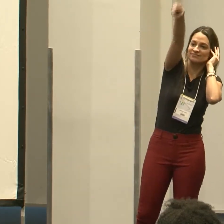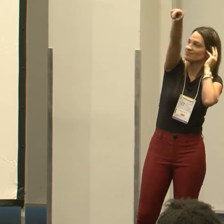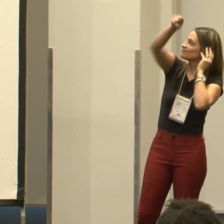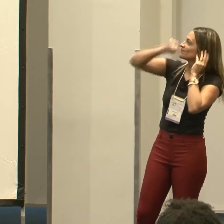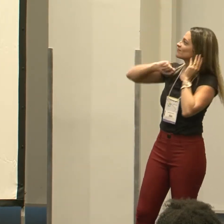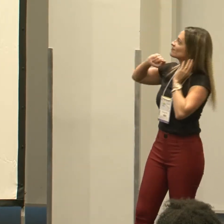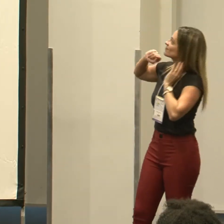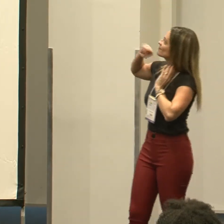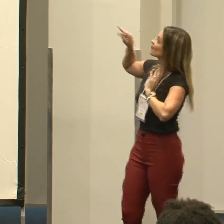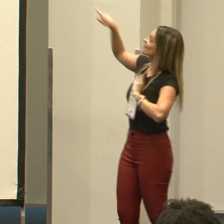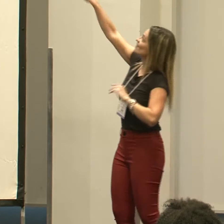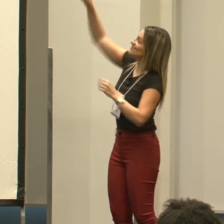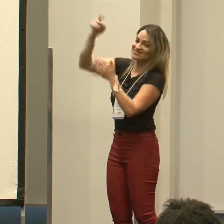Pode passar, por favor.